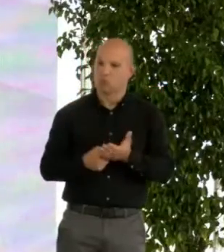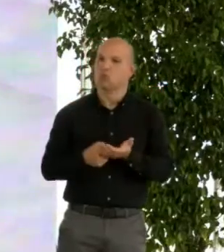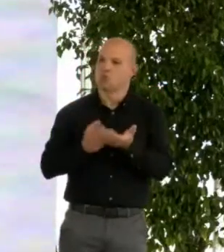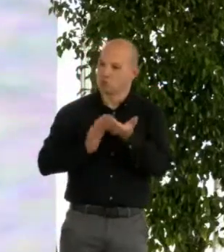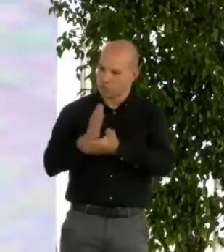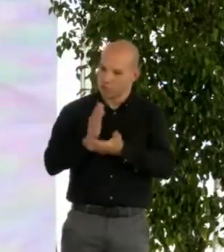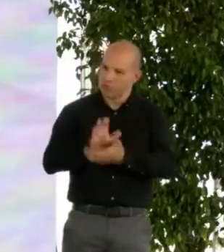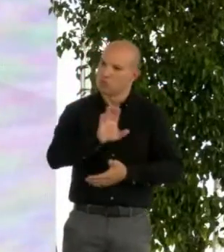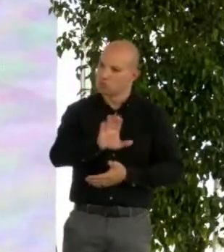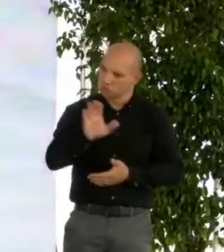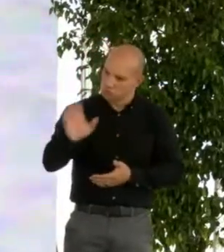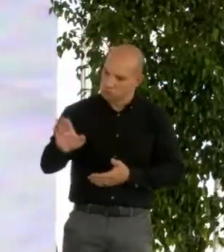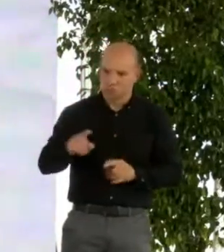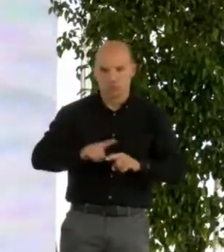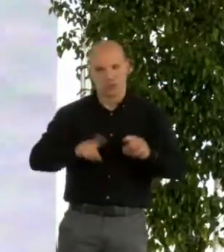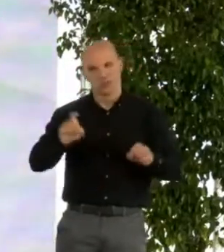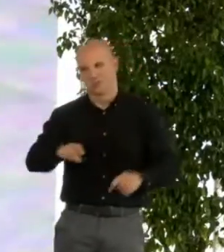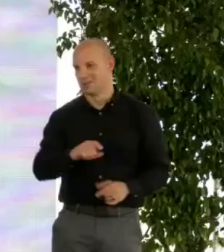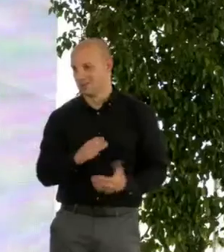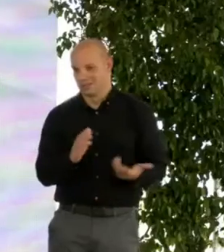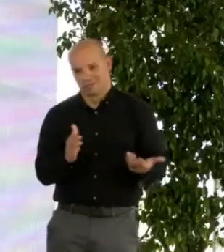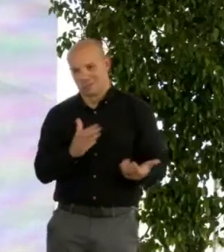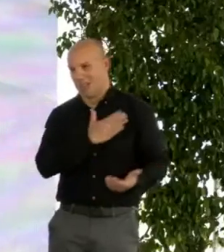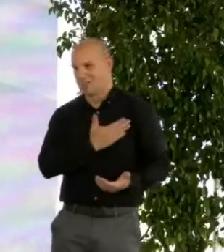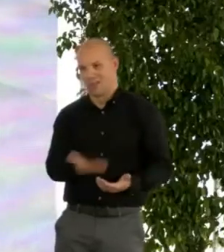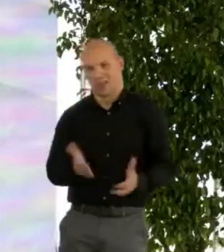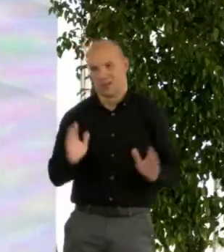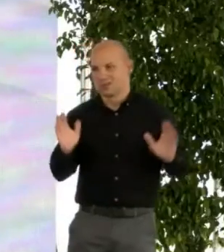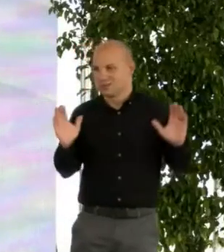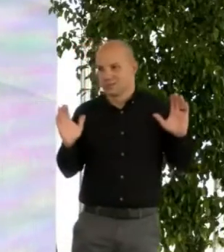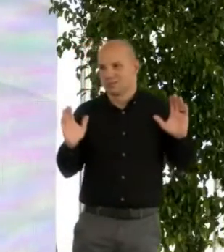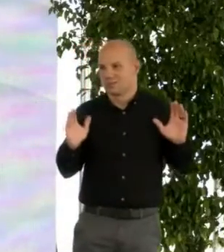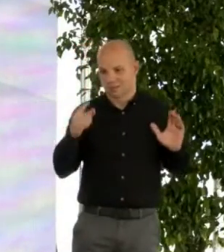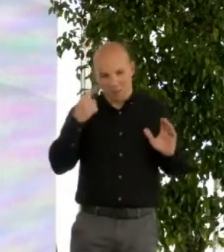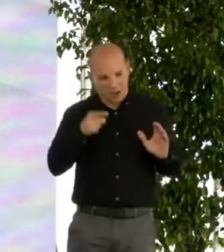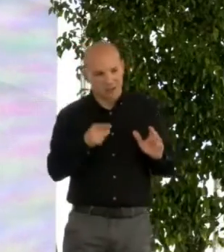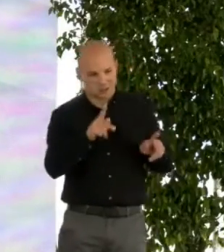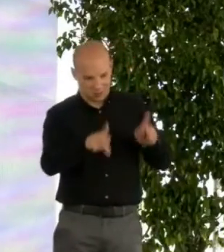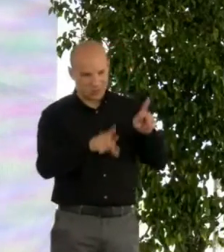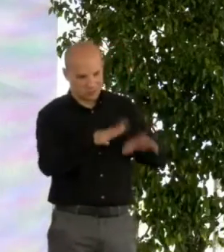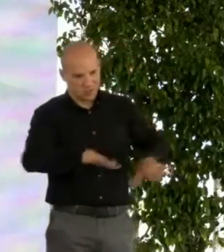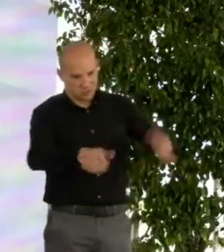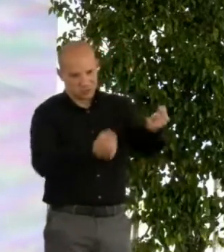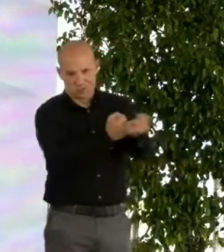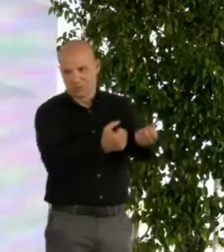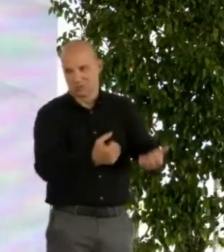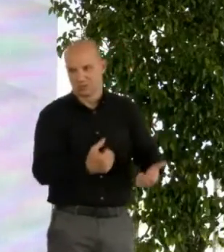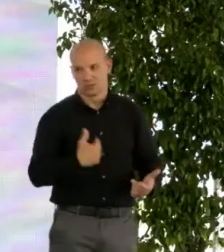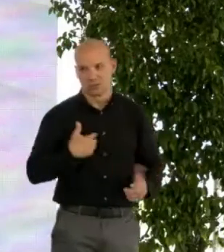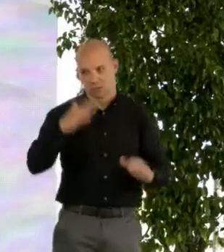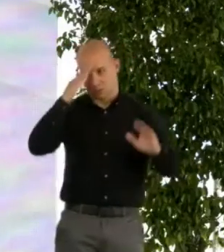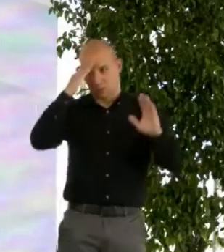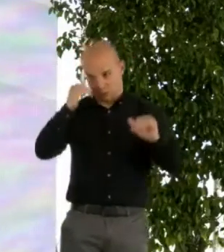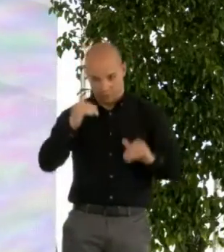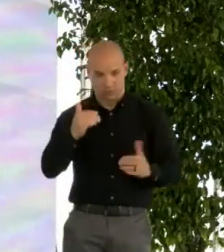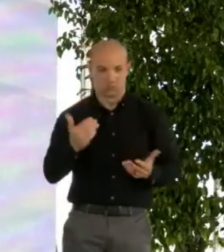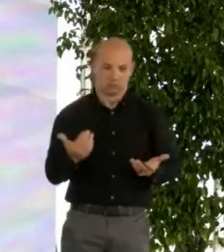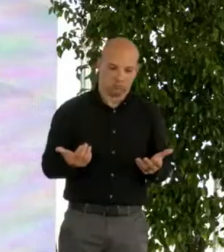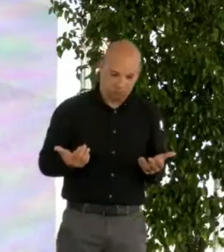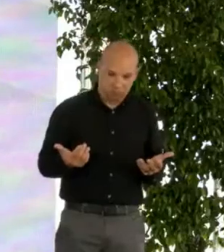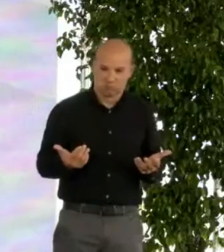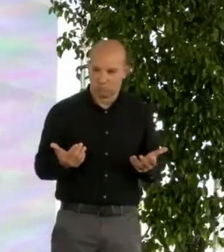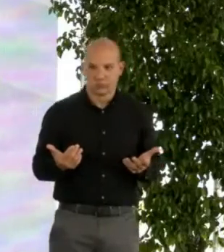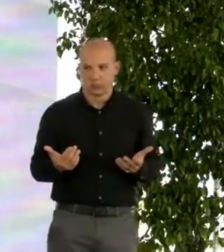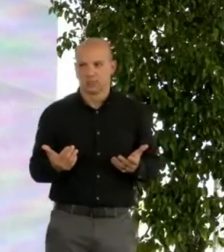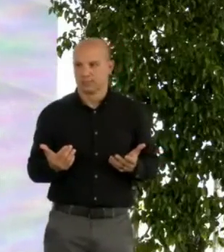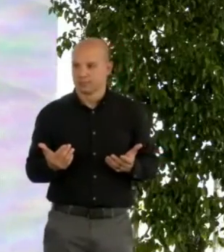en ocasiones tienen que ceder ante el interés del Estado. Así que yo lo que espero es que prevalezca sobre